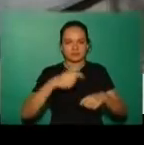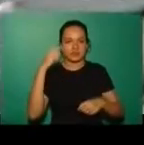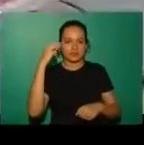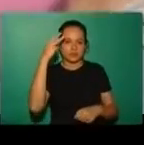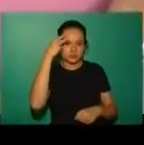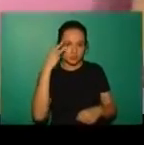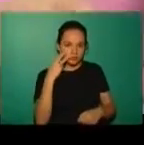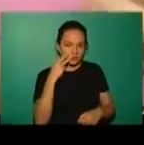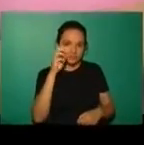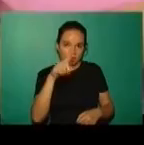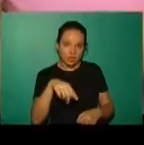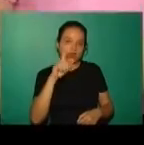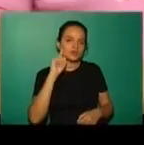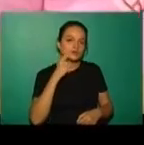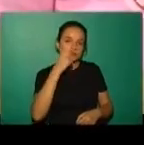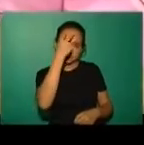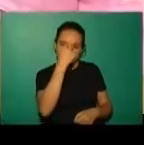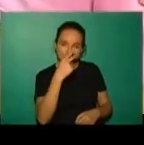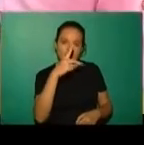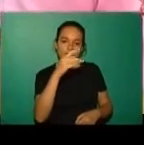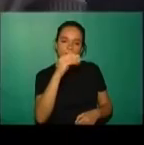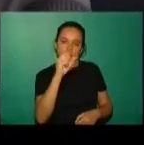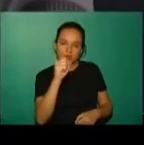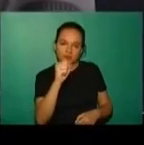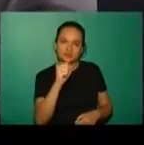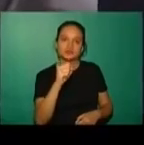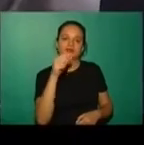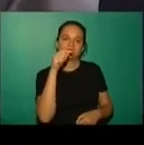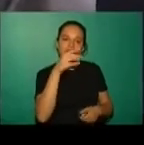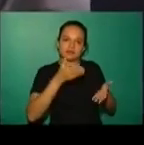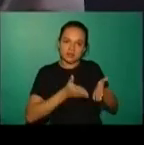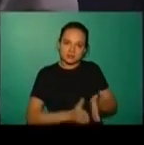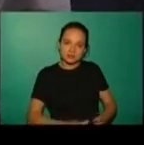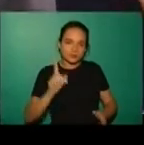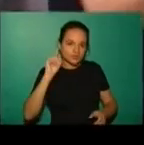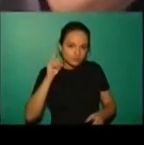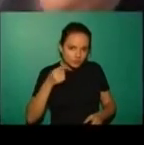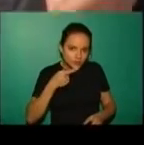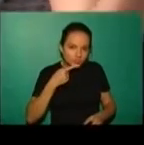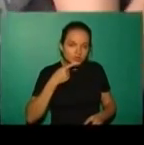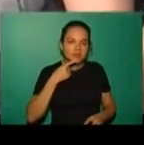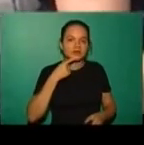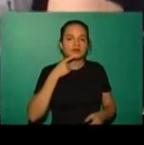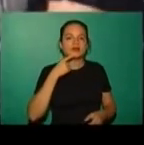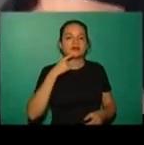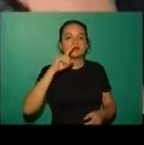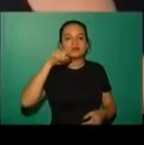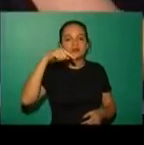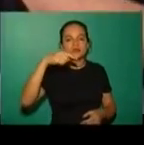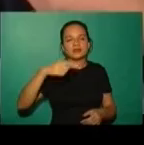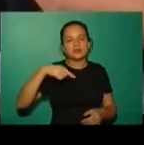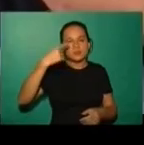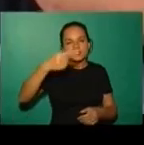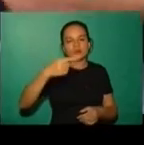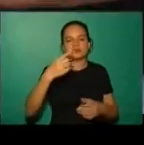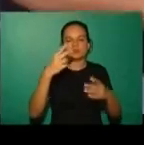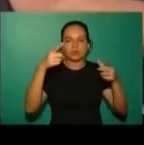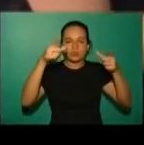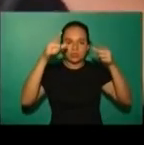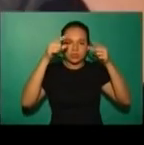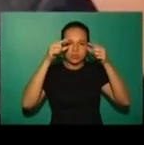interlocutor. Solange é surdo-cega pós-linguística. Ela nasceu surda e aos 8 anos começou a perder a visão até ficar